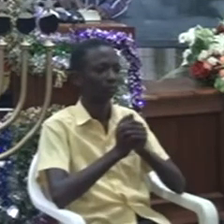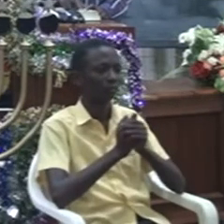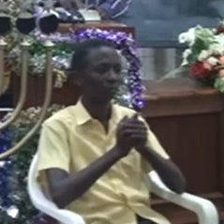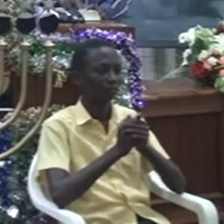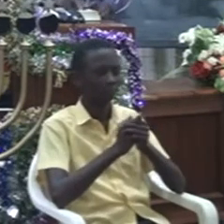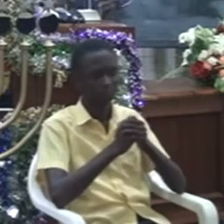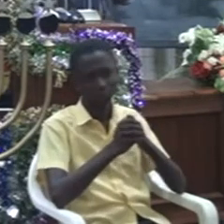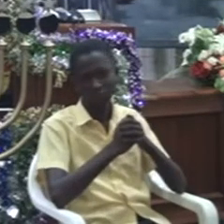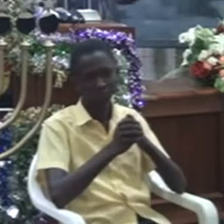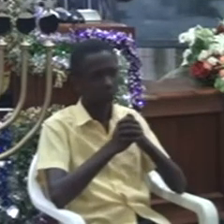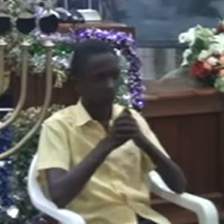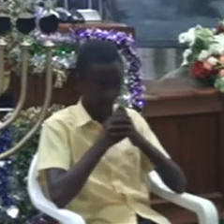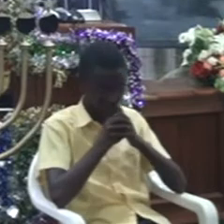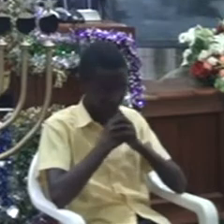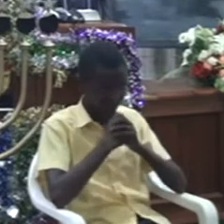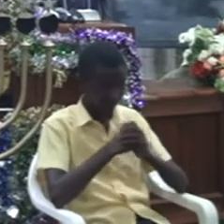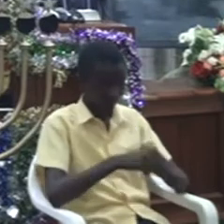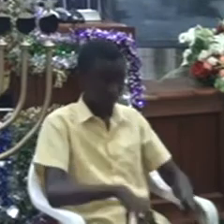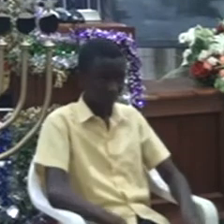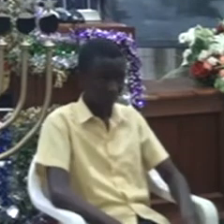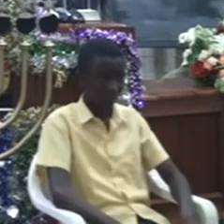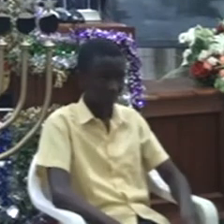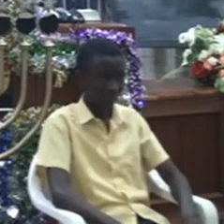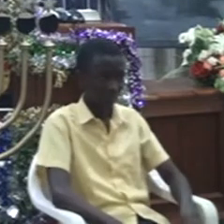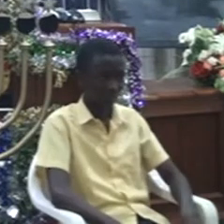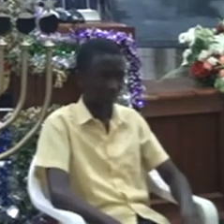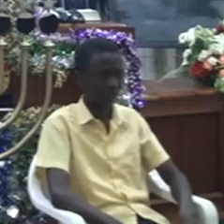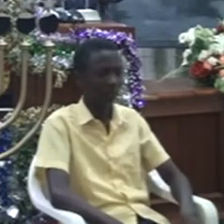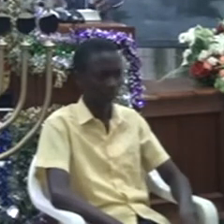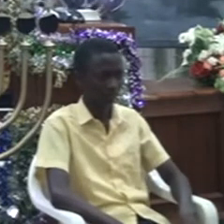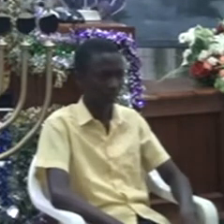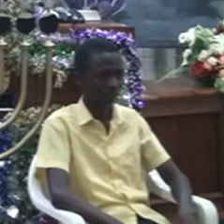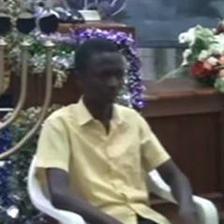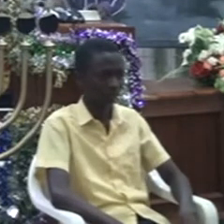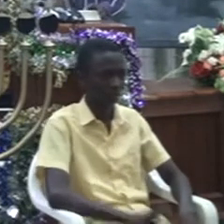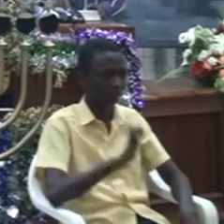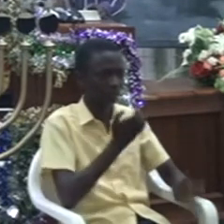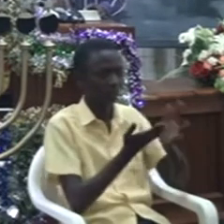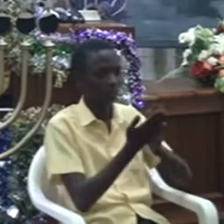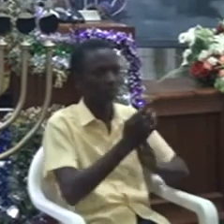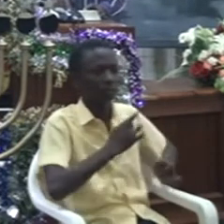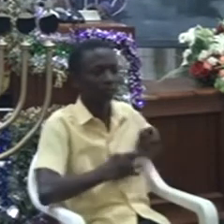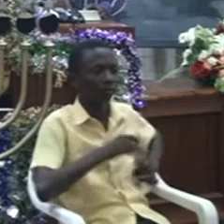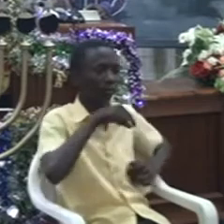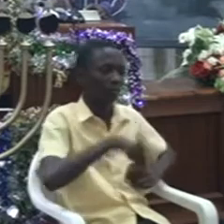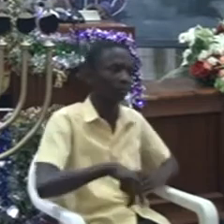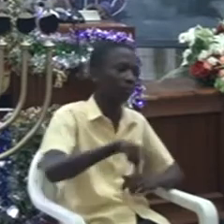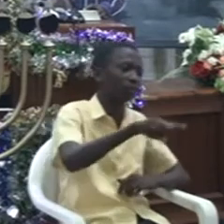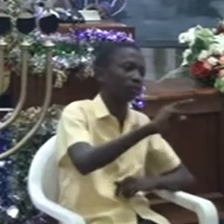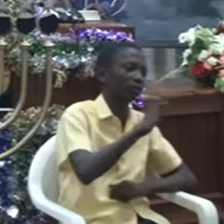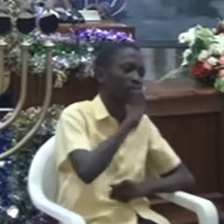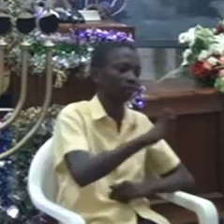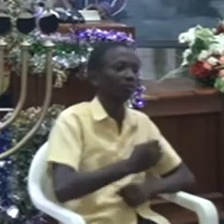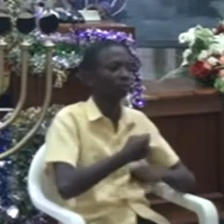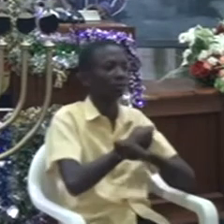yetu, alitupatiza uzima pamoja na Kristo. C'est par grâce que vous êtes sauvés.